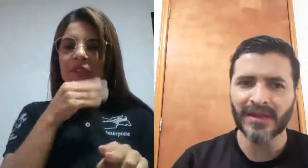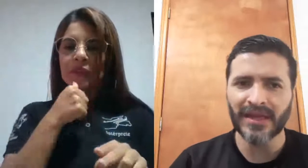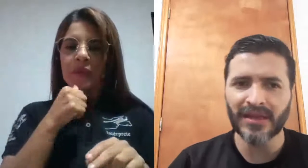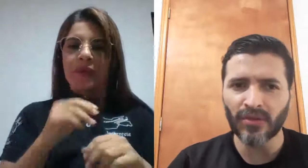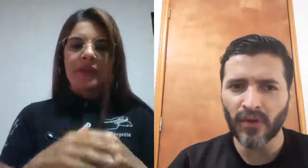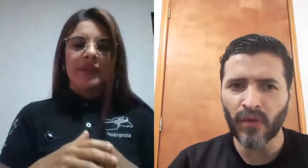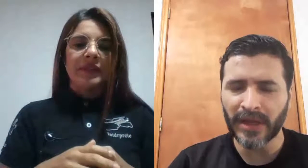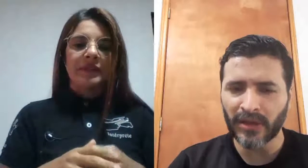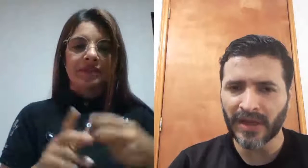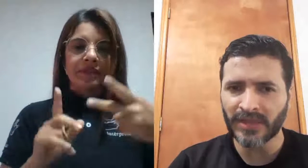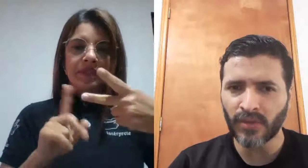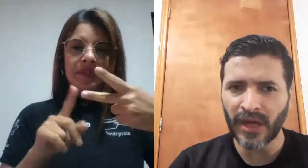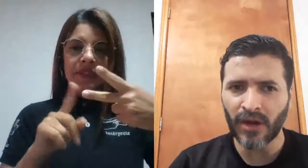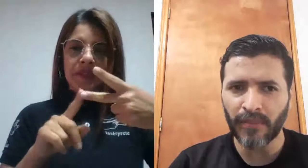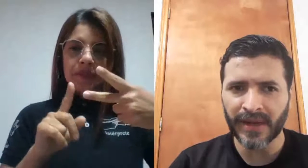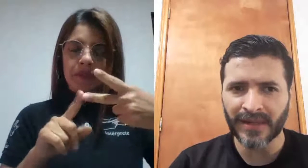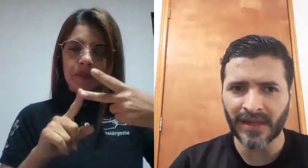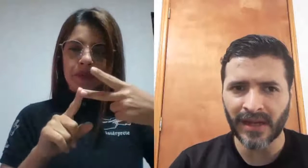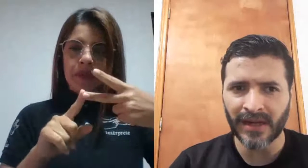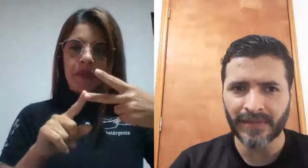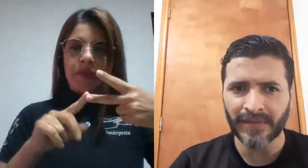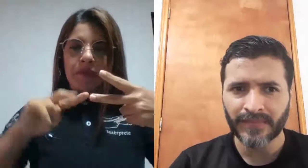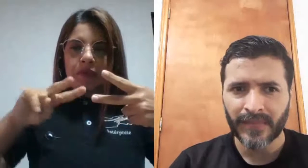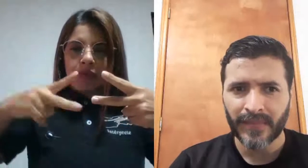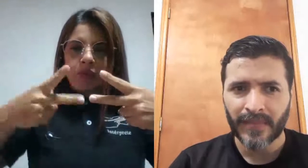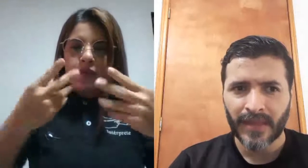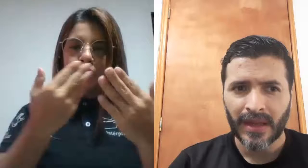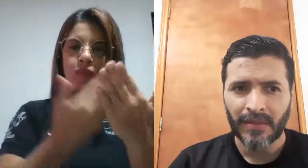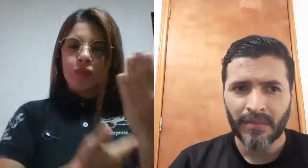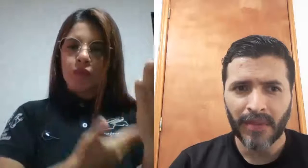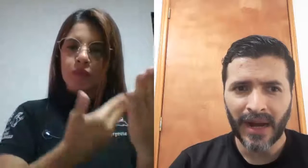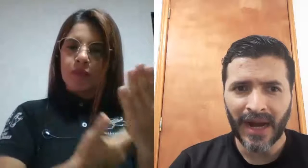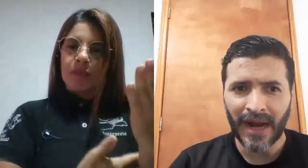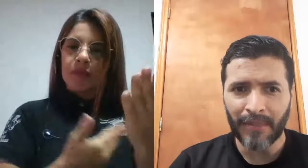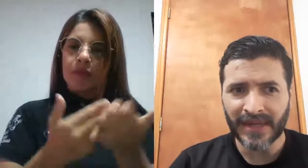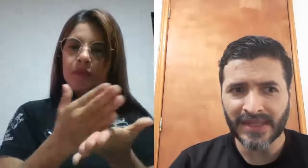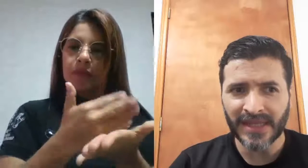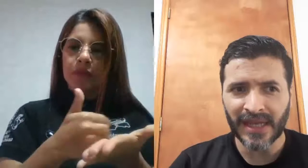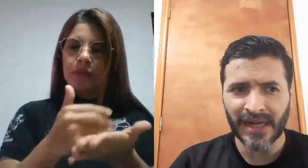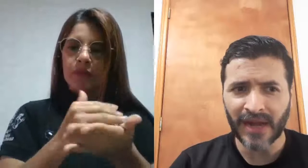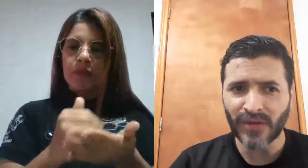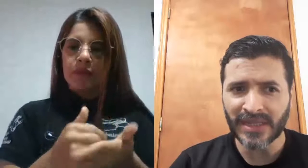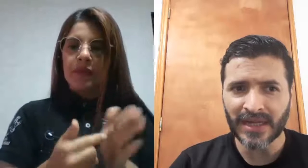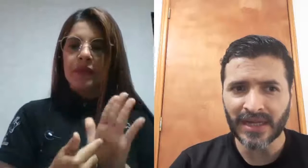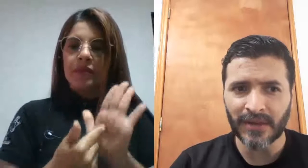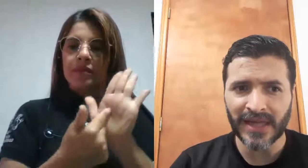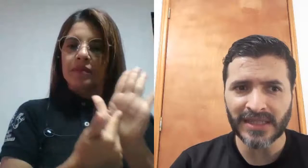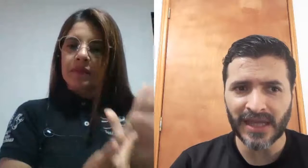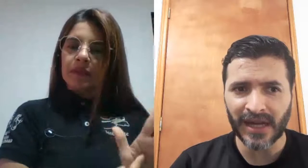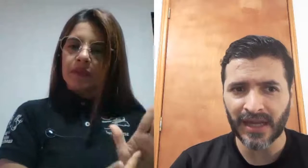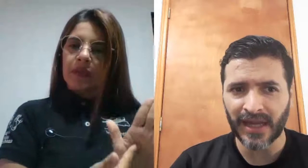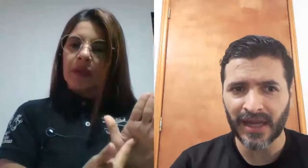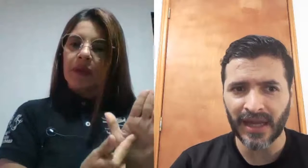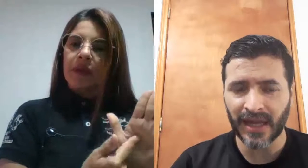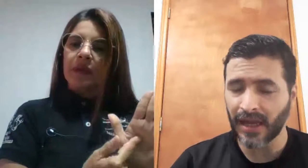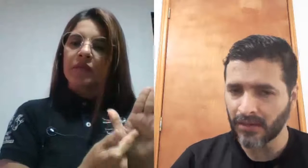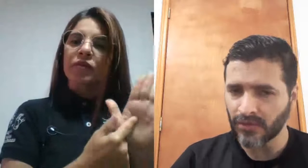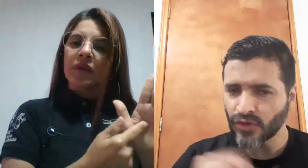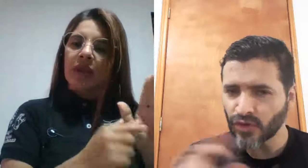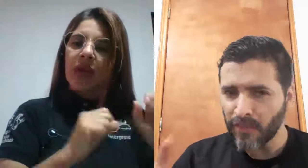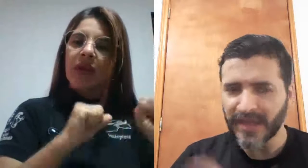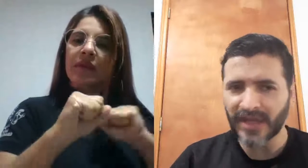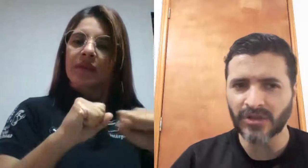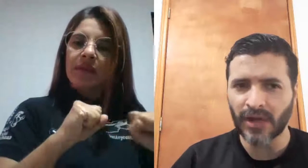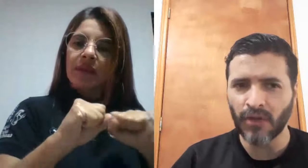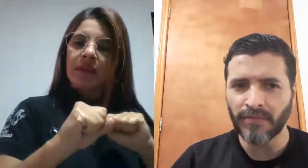segunda parte de un documento que les voy a compartir, va a aparecer algunas actividades que requiere